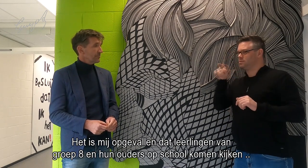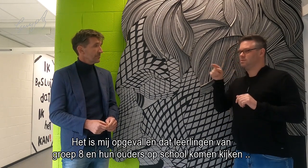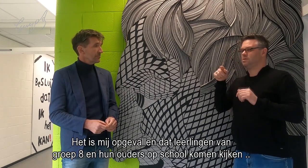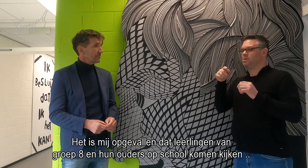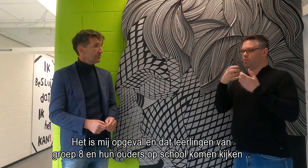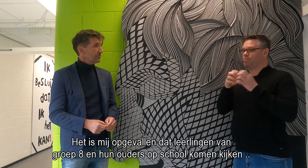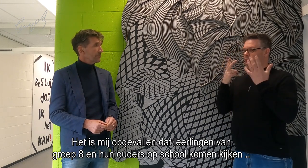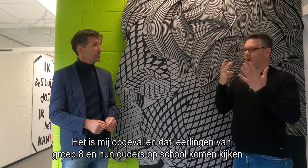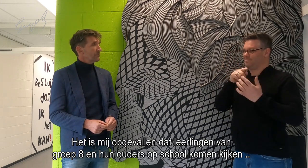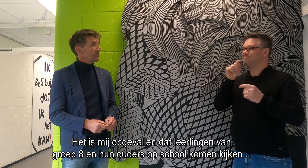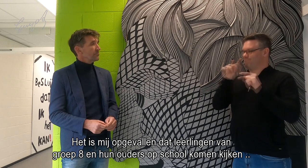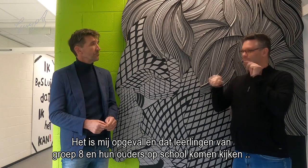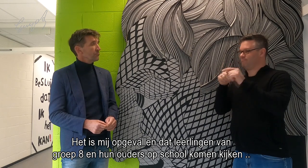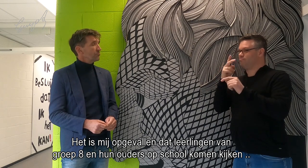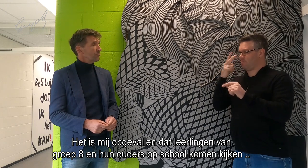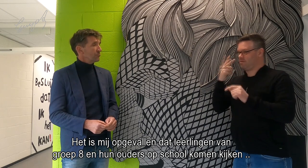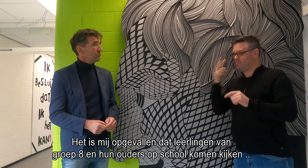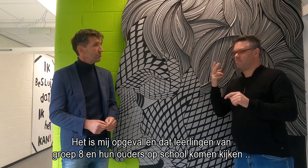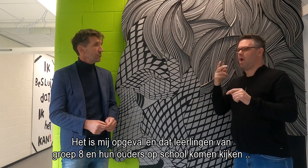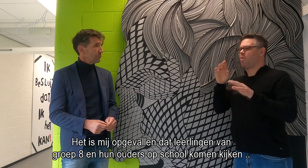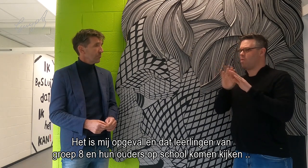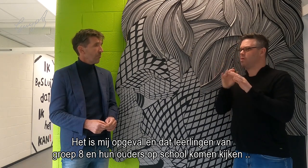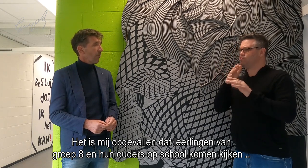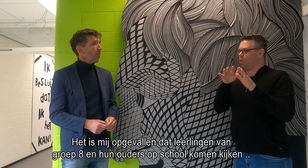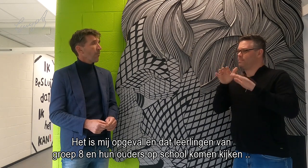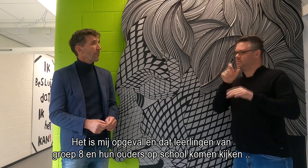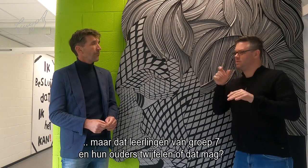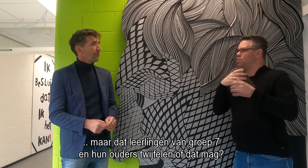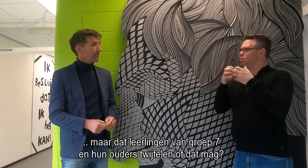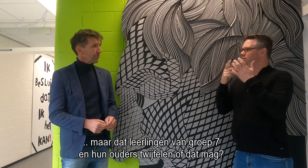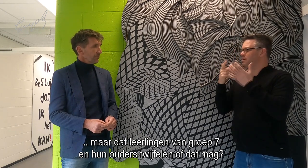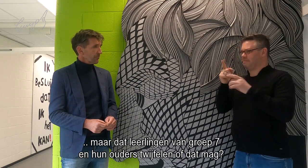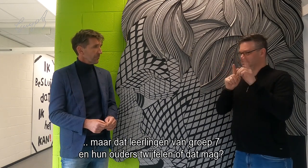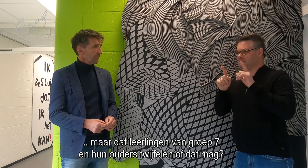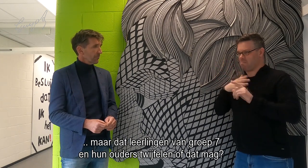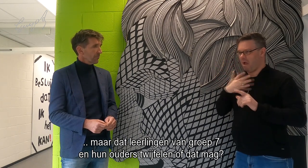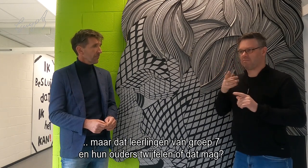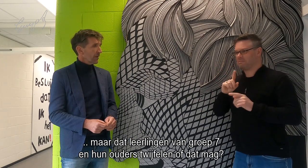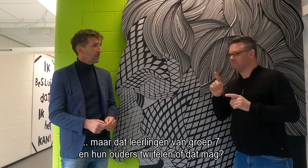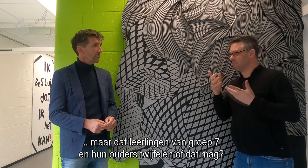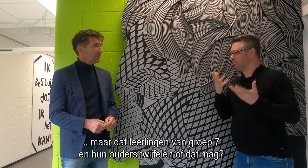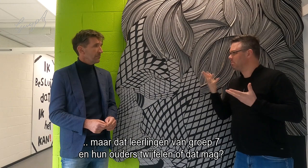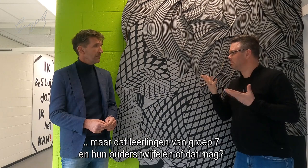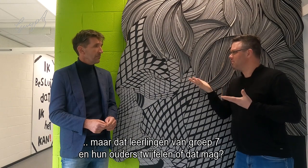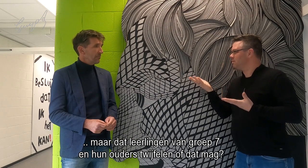dat leerlingen van groep 8 en hun ouders op school komen kijken, maar dat leerlingen van groep 7 en hun ouders twijfelen of dat